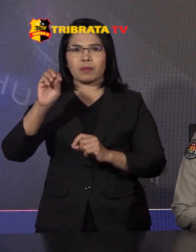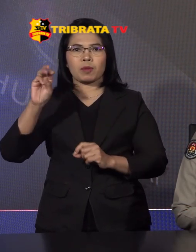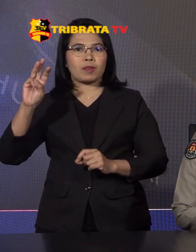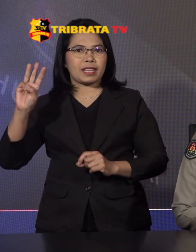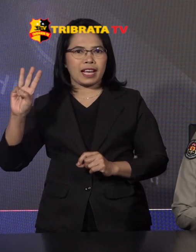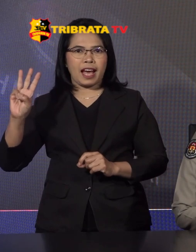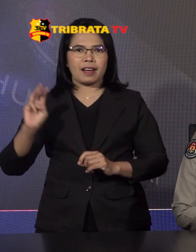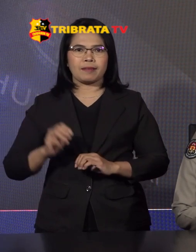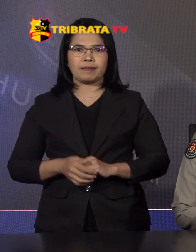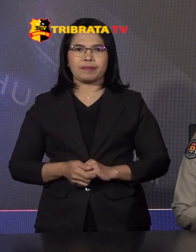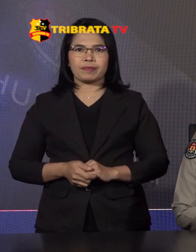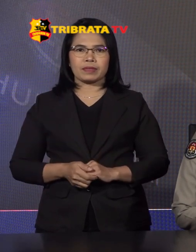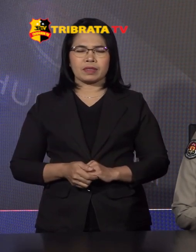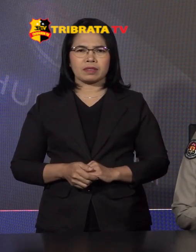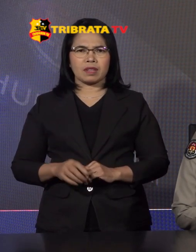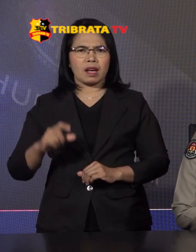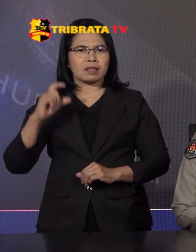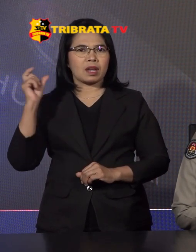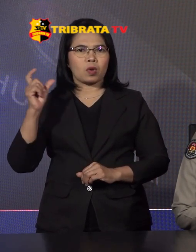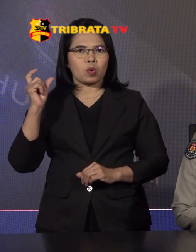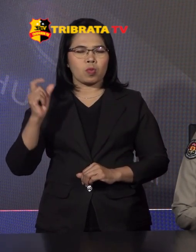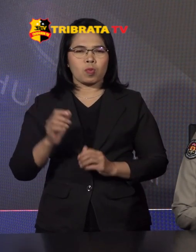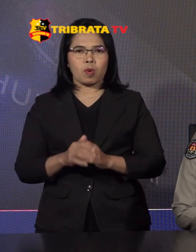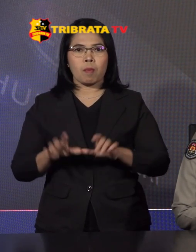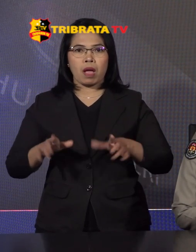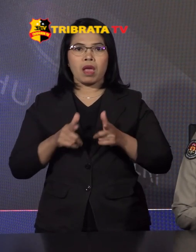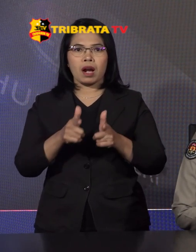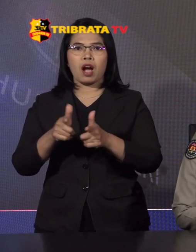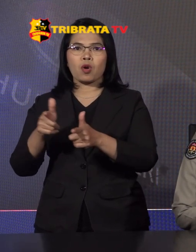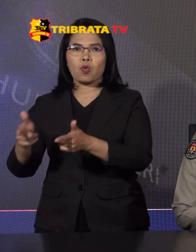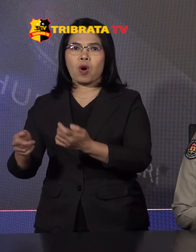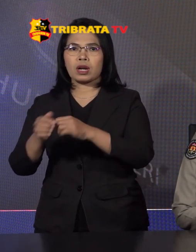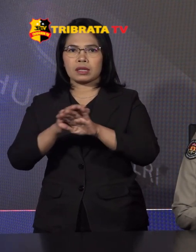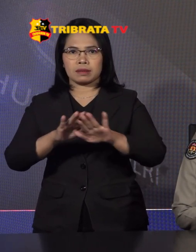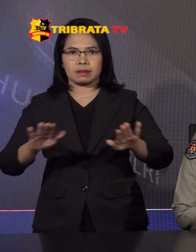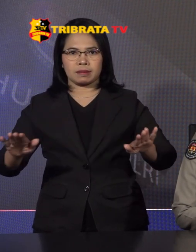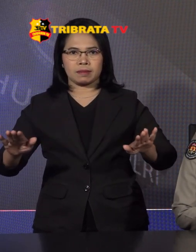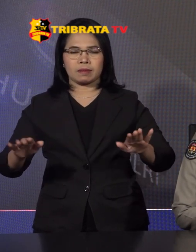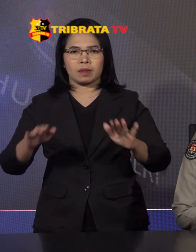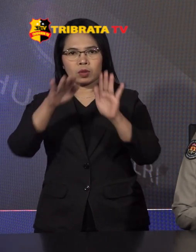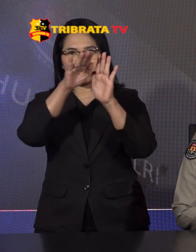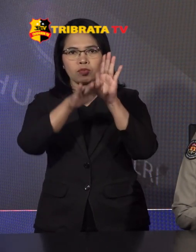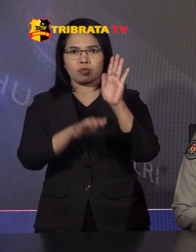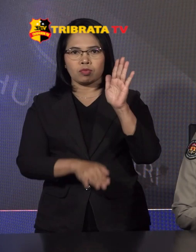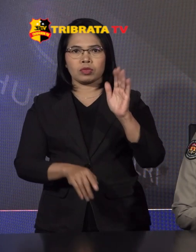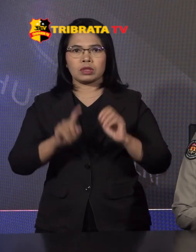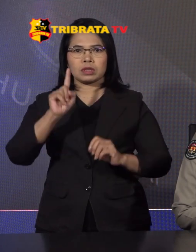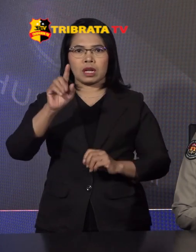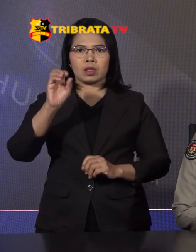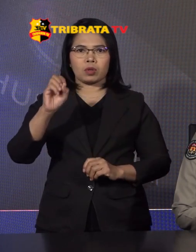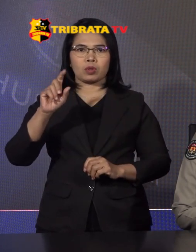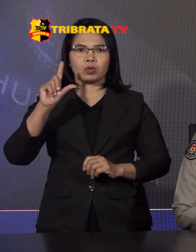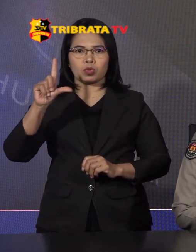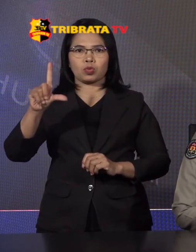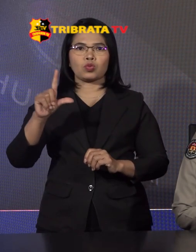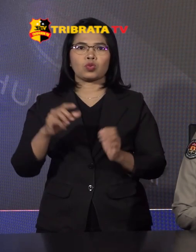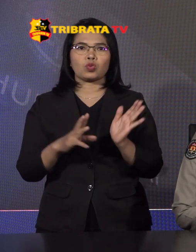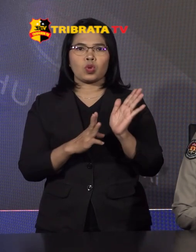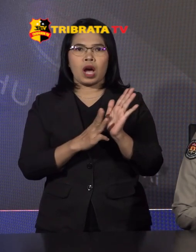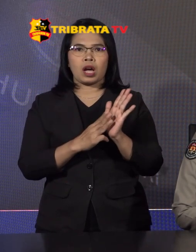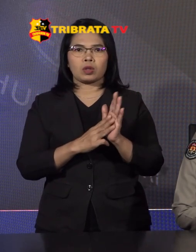2023 secara umum trend gangguan Kamtibmas Mengalami penurunan sebanyak 107 kasus